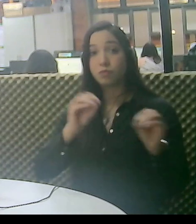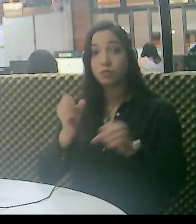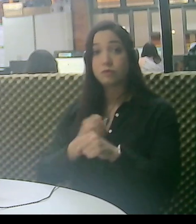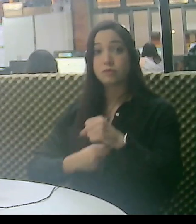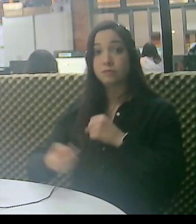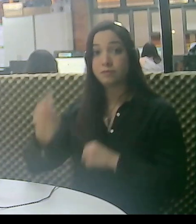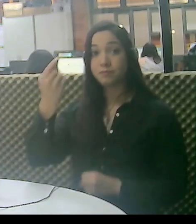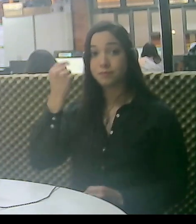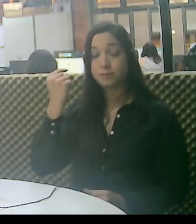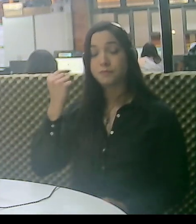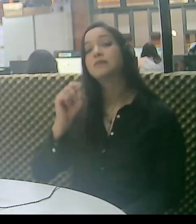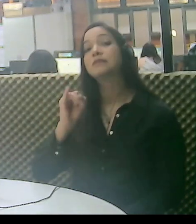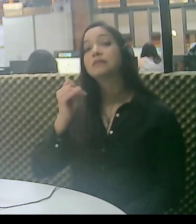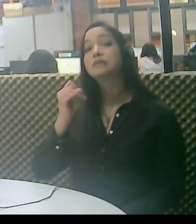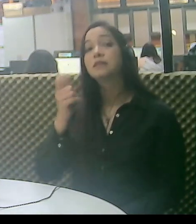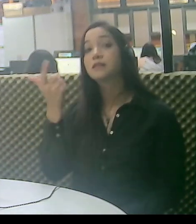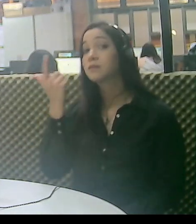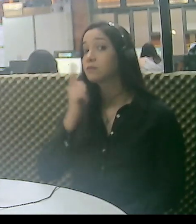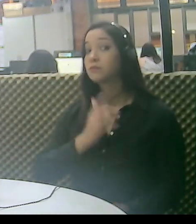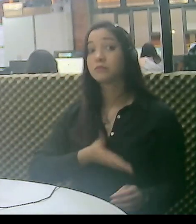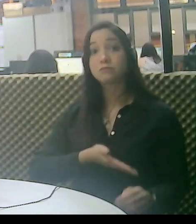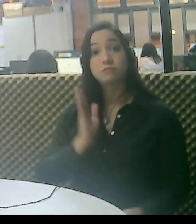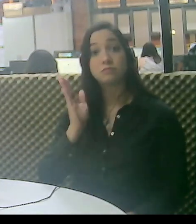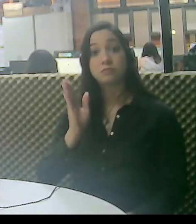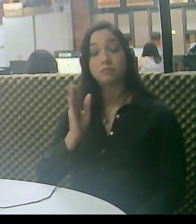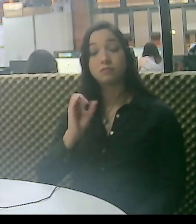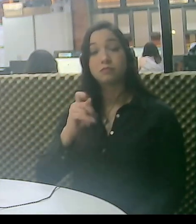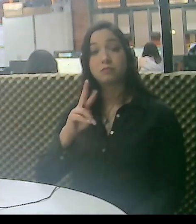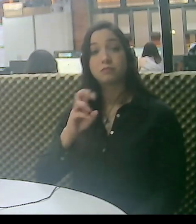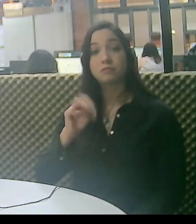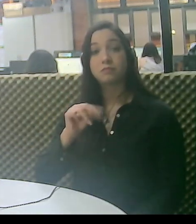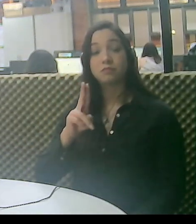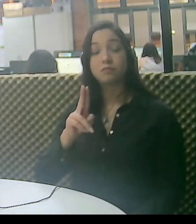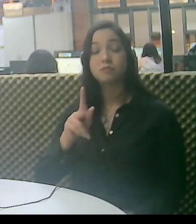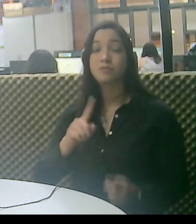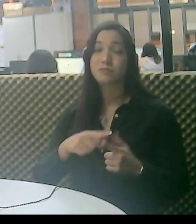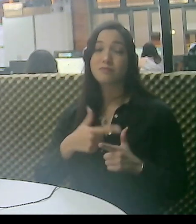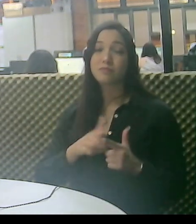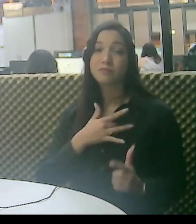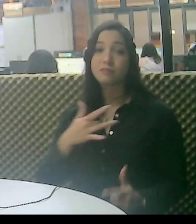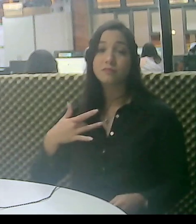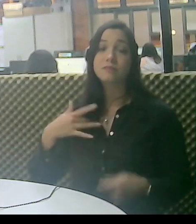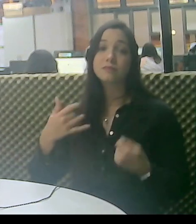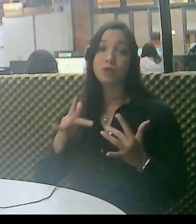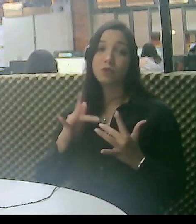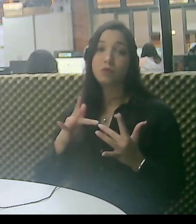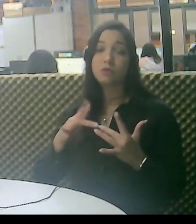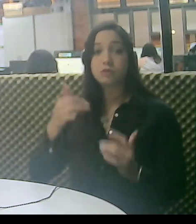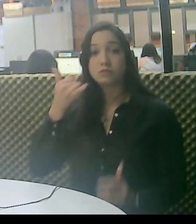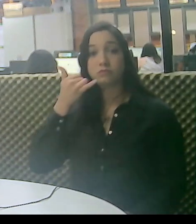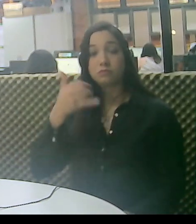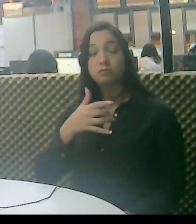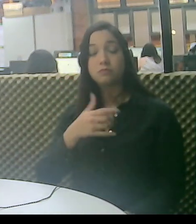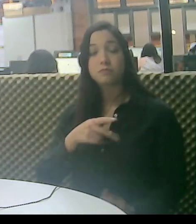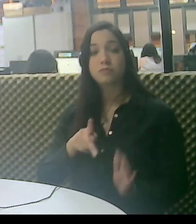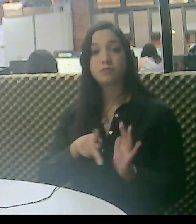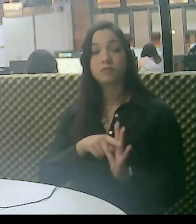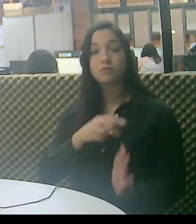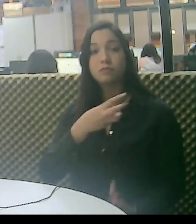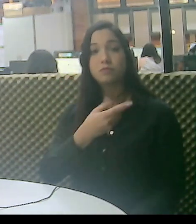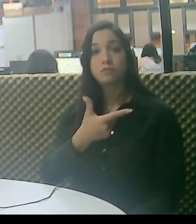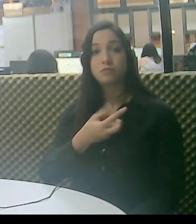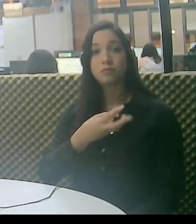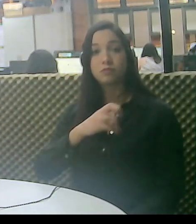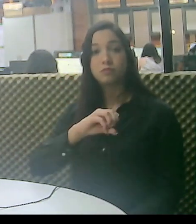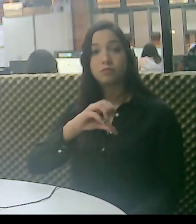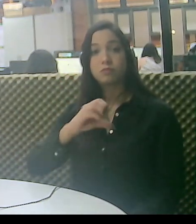último ano. Se a pessoa não puder comparecer ao IPREMO por razões de saúde, por exemplo, basta entrar em contato pelo telefone